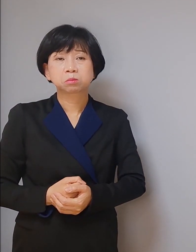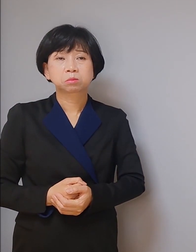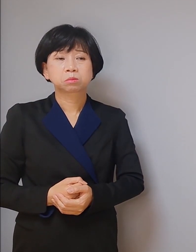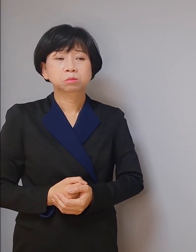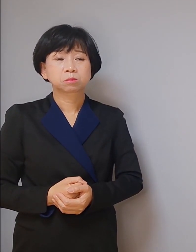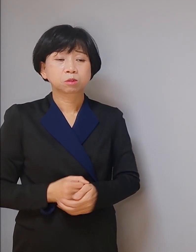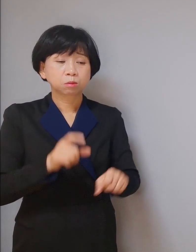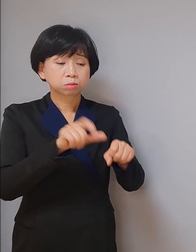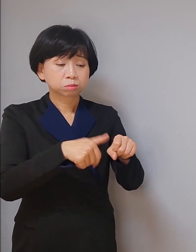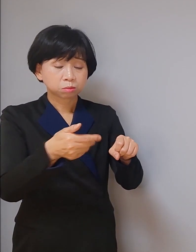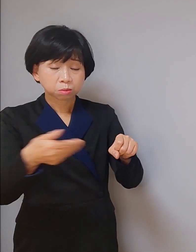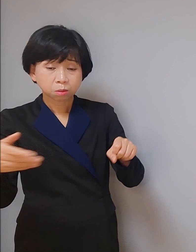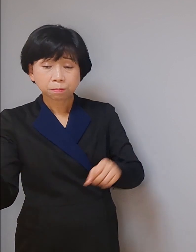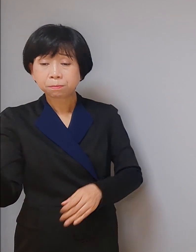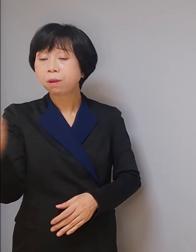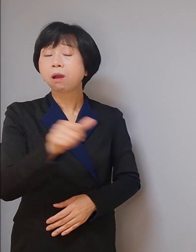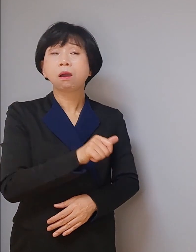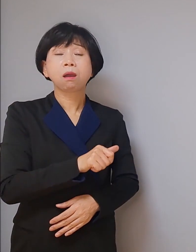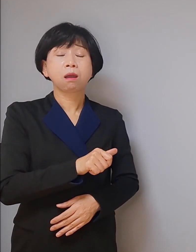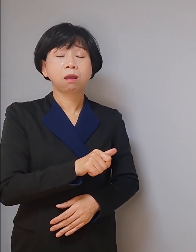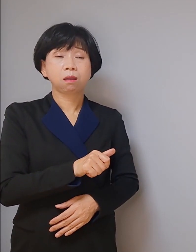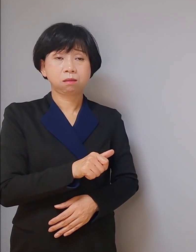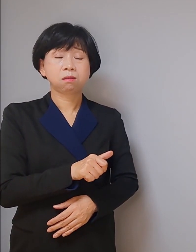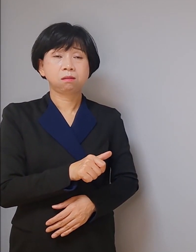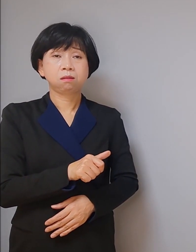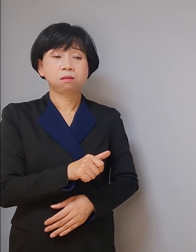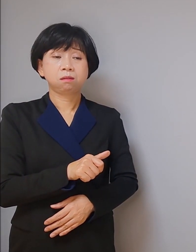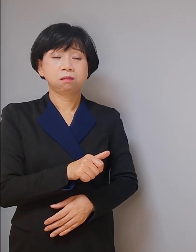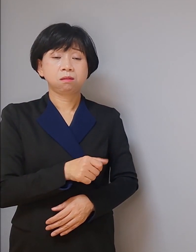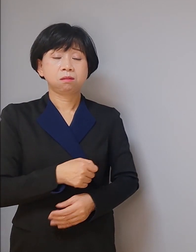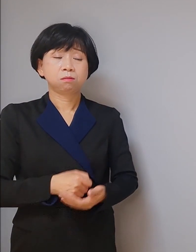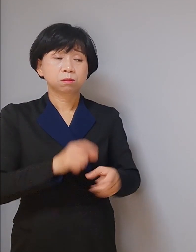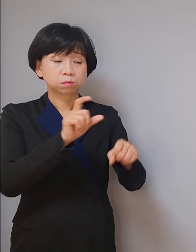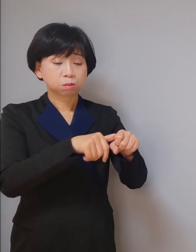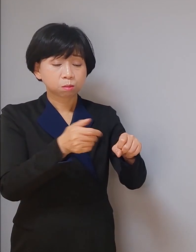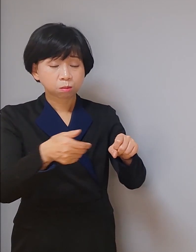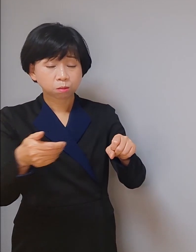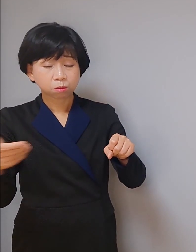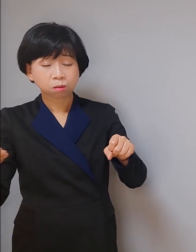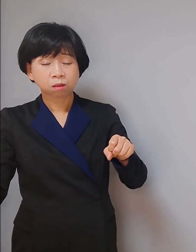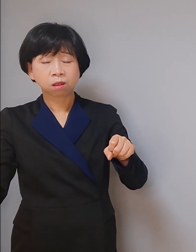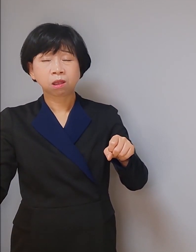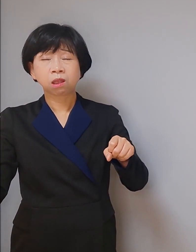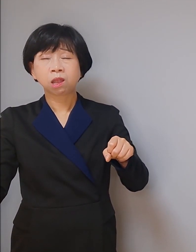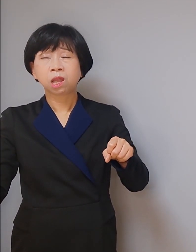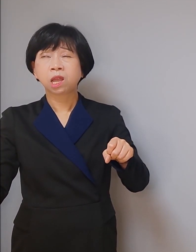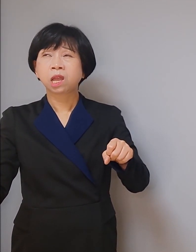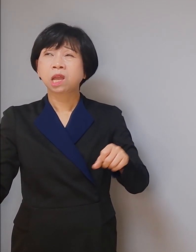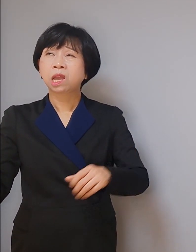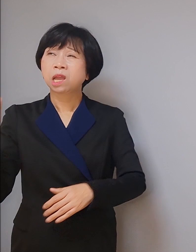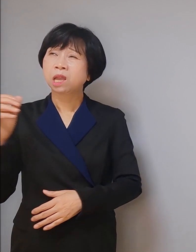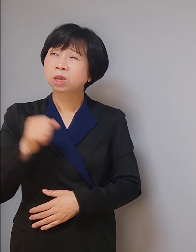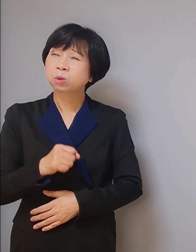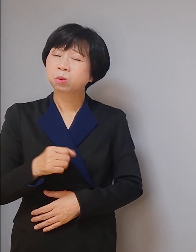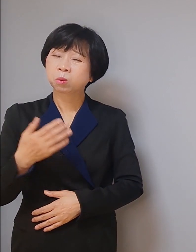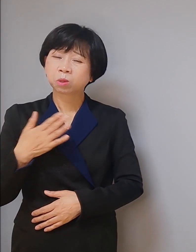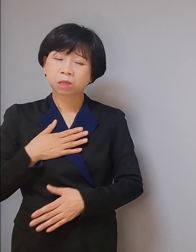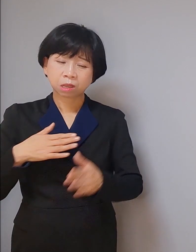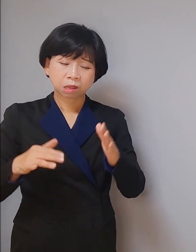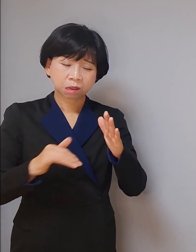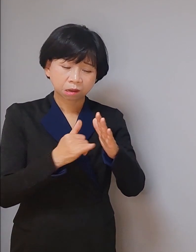많은 세월이 지나는 거지요. 네. 그렇게 지나면서 이제 깨달았어요. 나는 정말 가족을